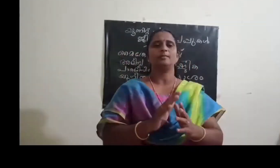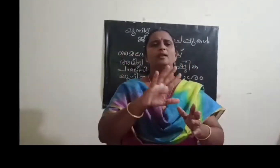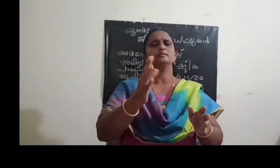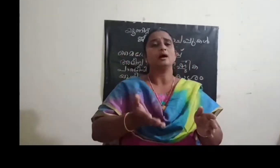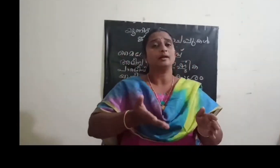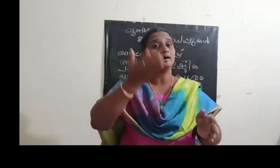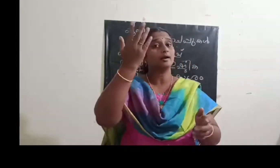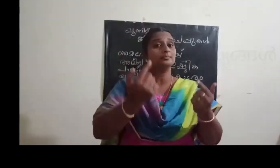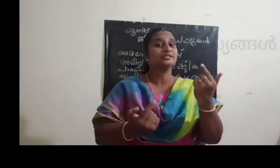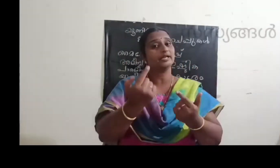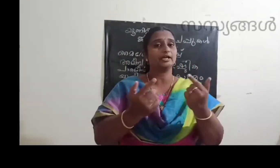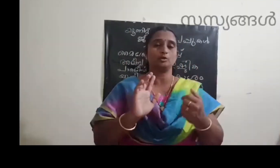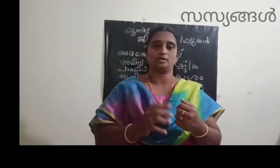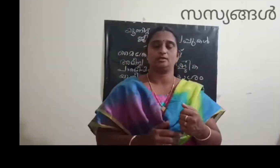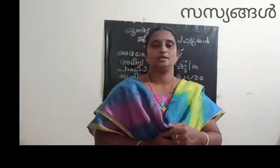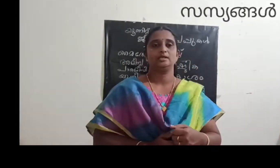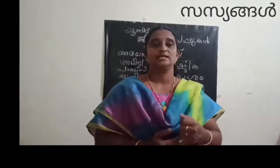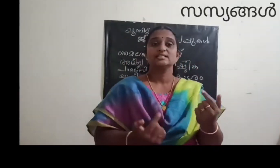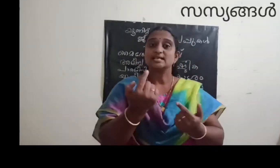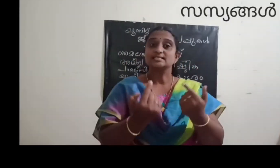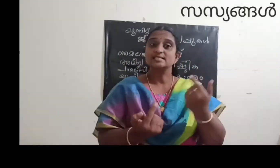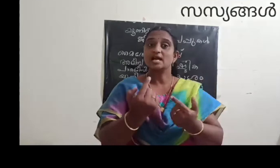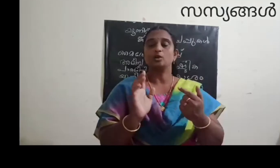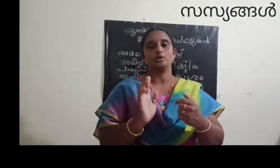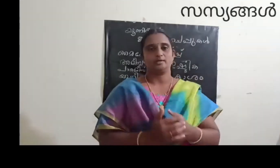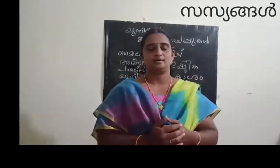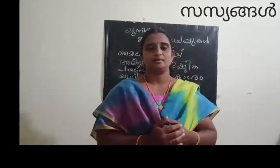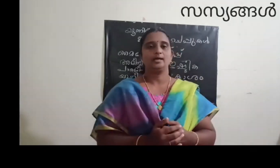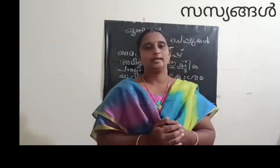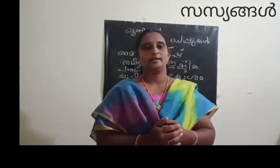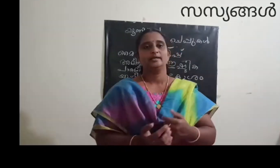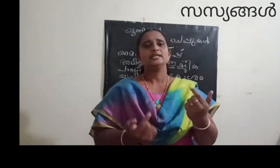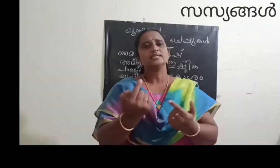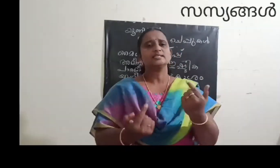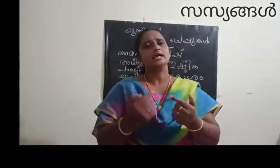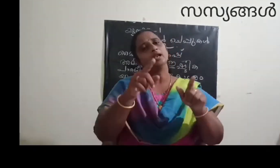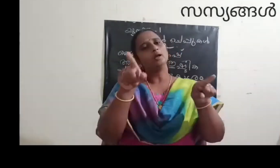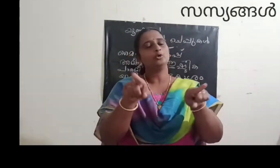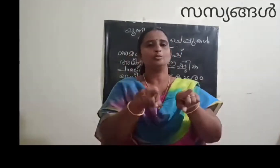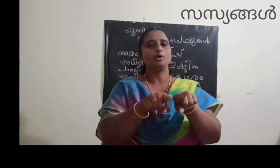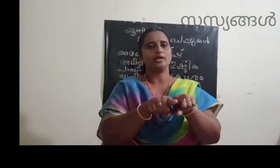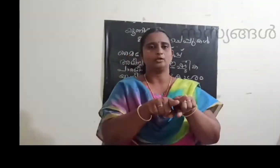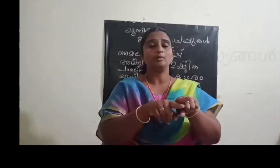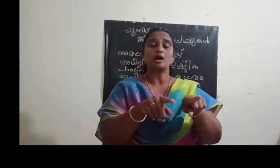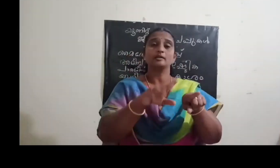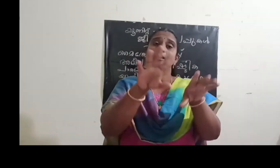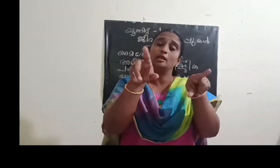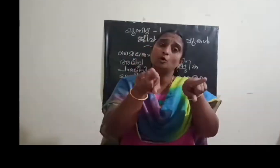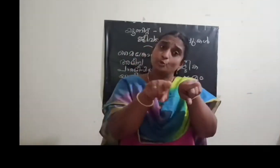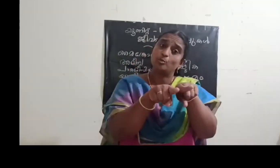എല്ലാം ധാരാളം ചെടികളുണ്ട്, സസ്യങ്ങളുണ്ട് അല്ലേ? ഈ സസ്യങ്ങളെല്ലാം ഒരുപോലെയാണോ? നമ്മൾ കാണുന്ന എല്ലാം